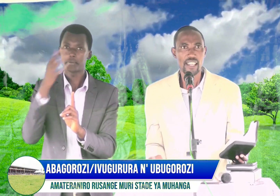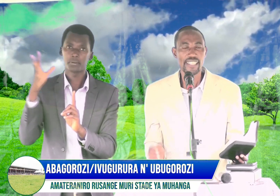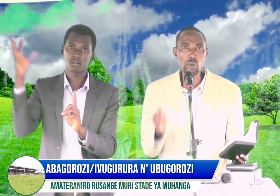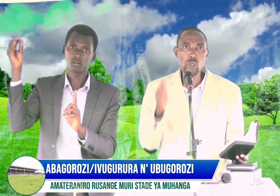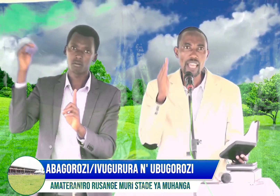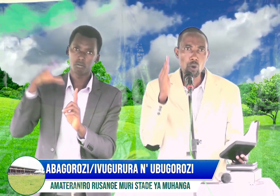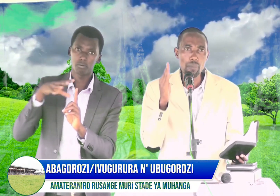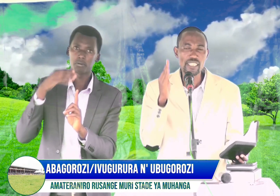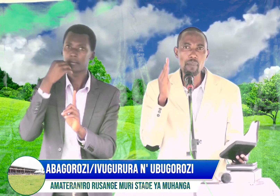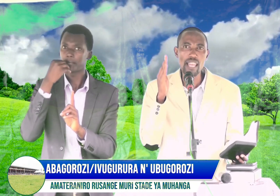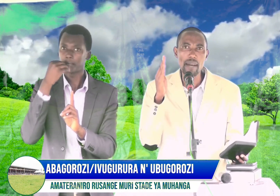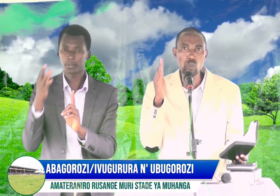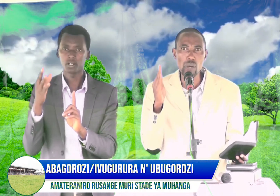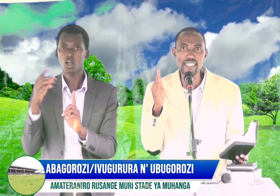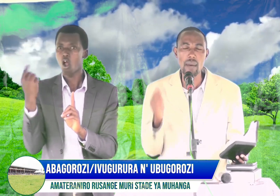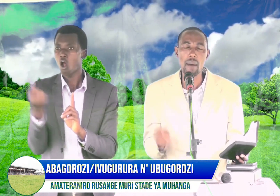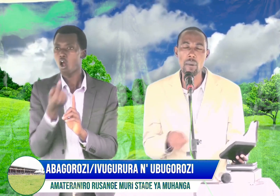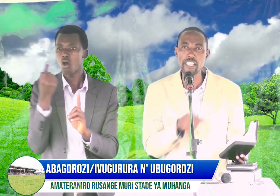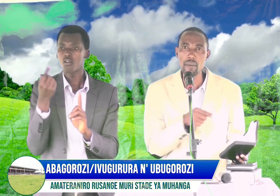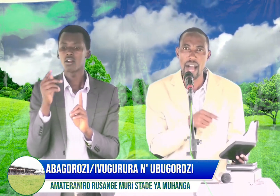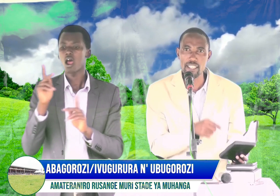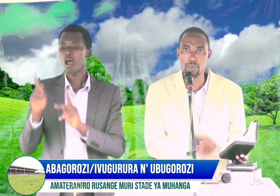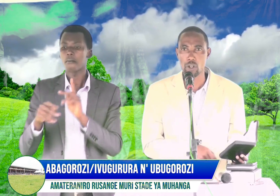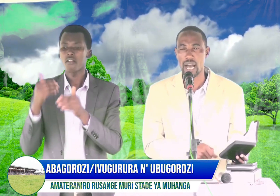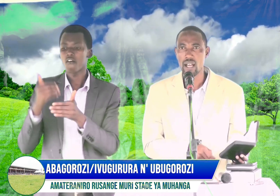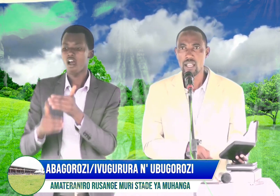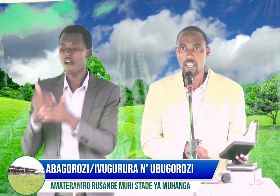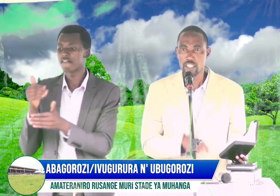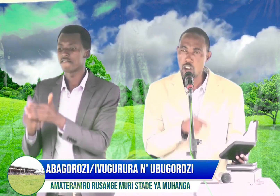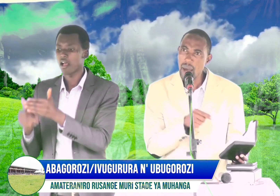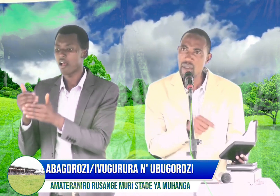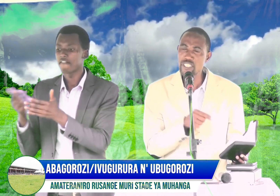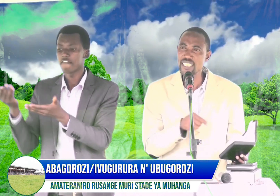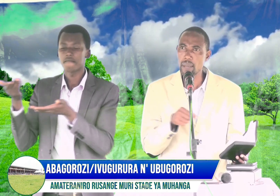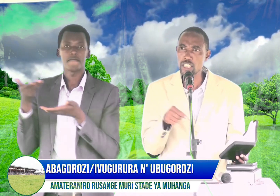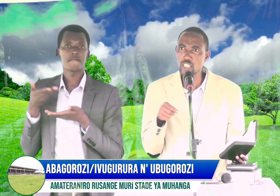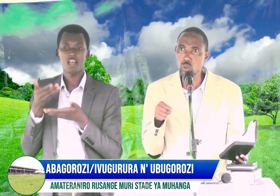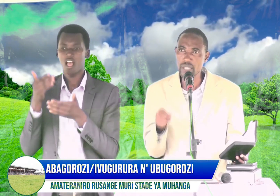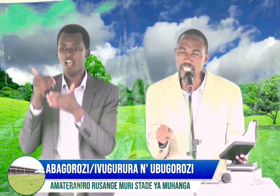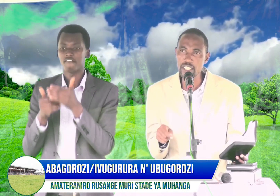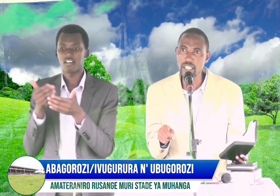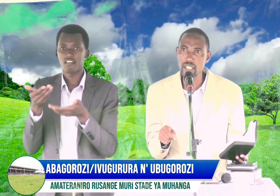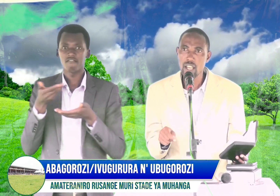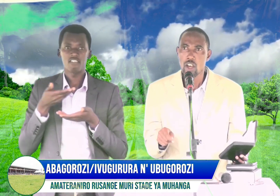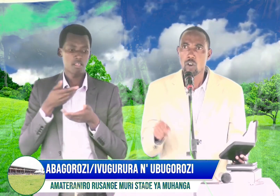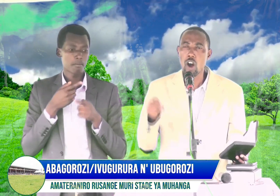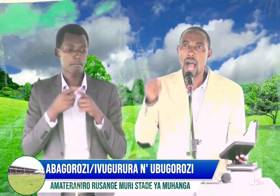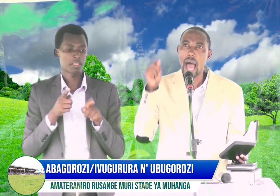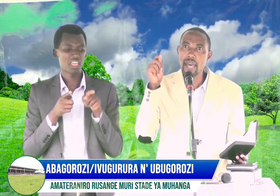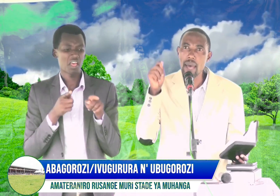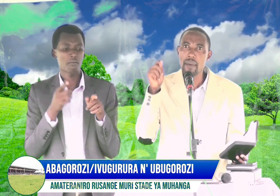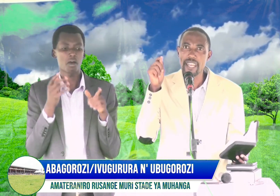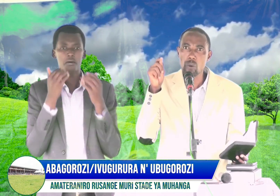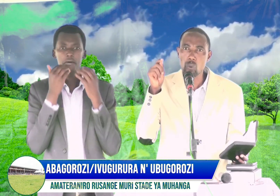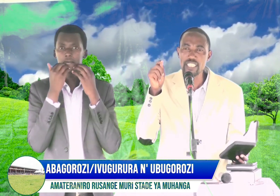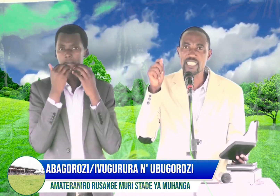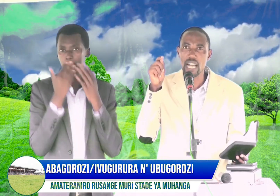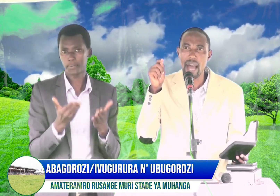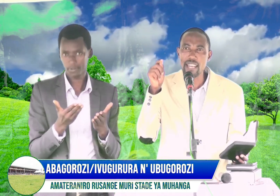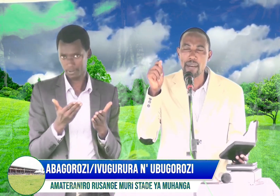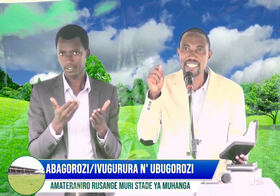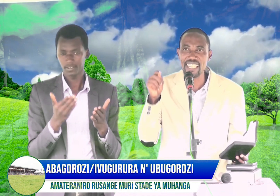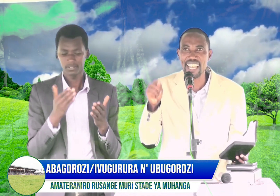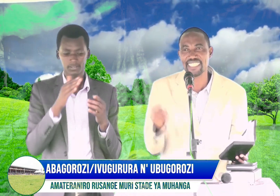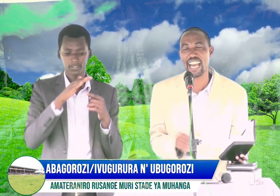bayakira, yaguye ku mitima y'abaturanyi babo bo ntibayibona. Niyo mpamvu igitabo kitubwiye ngo abemereye